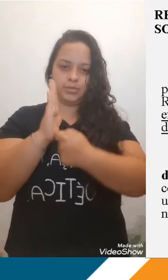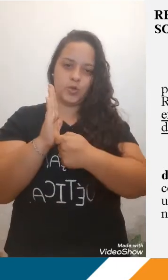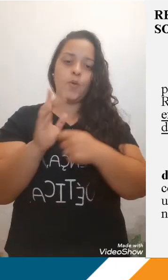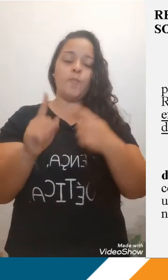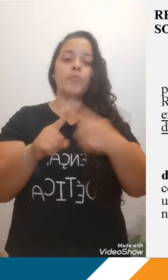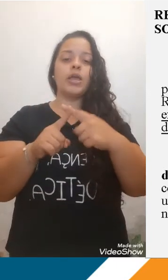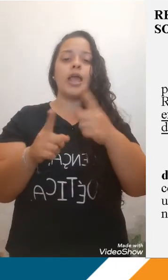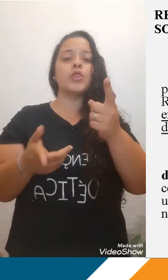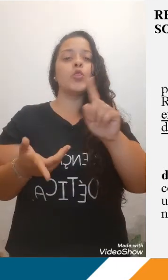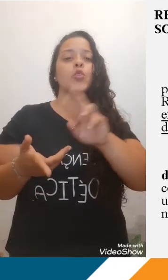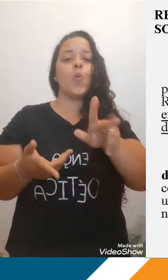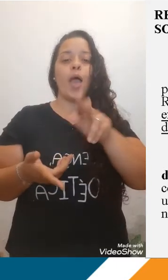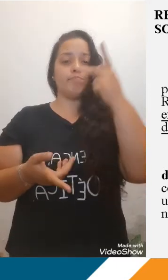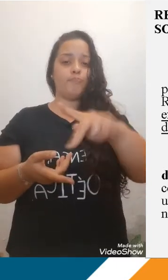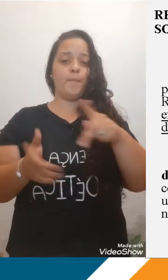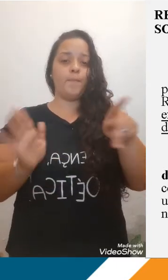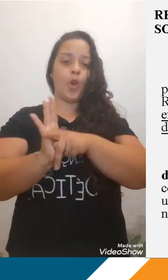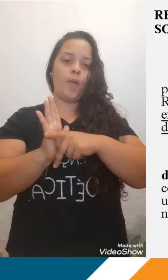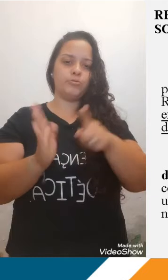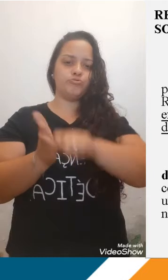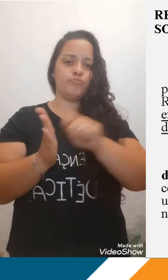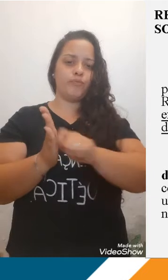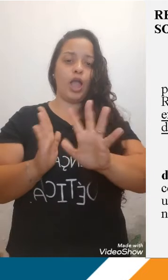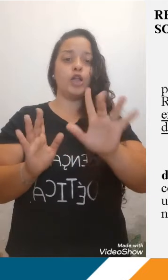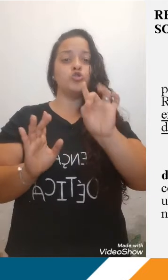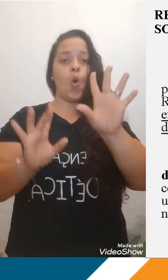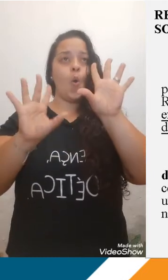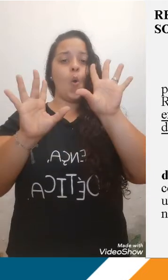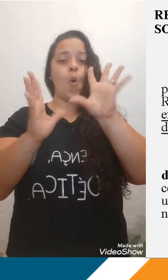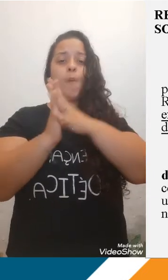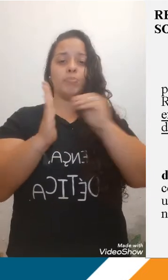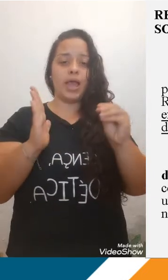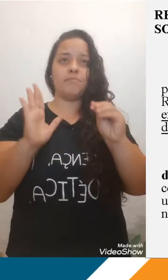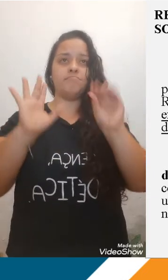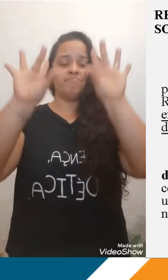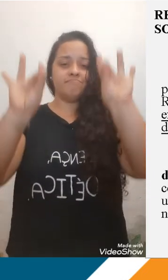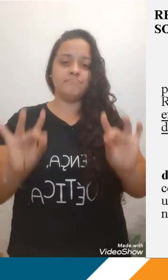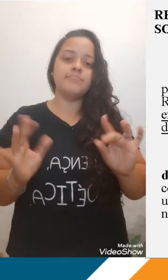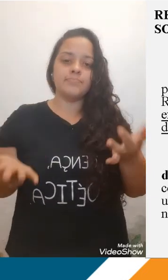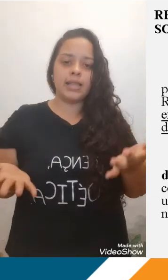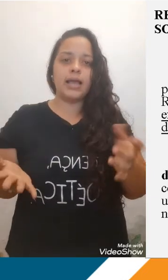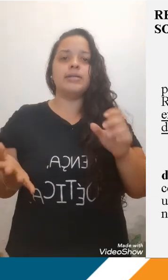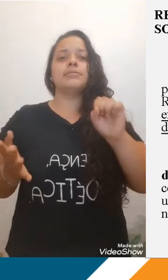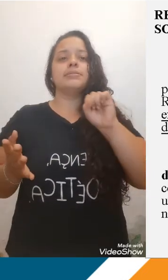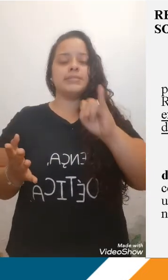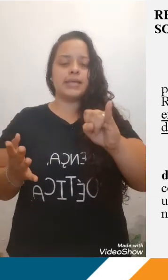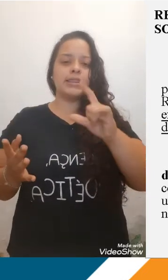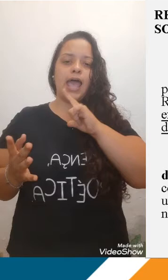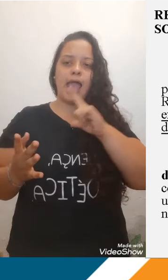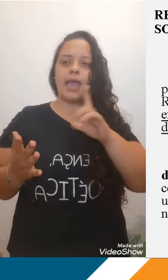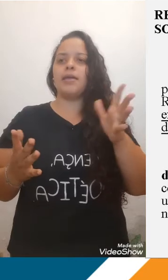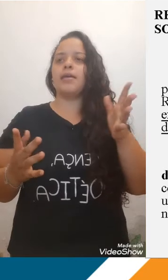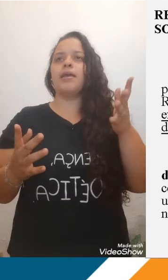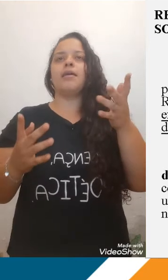não constituem uma parte autoral, né? Quando o aluno tende a fazer esse tipo de referência direta, ou quando